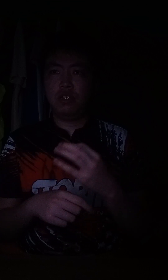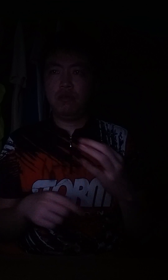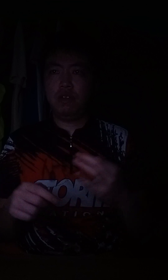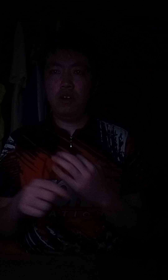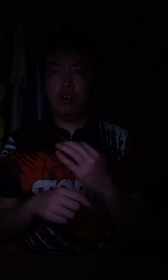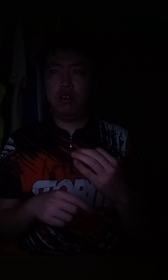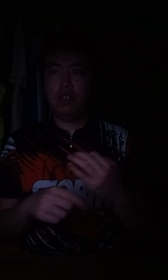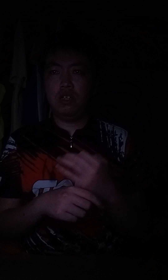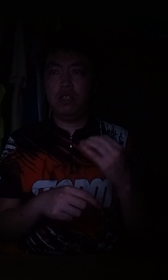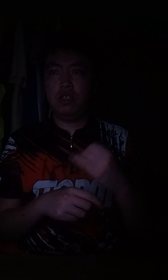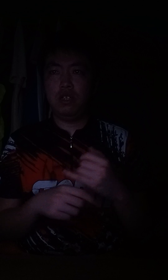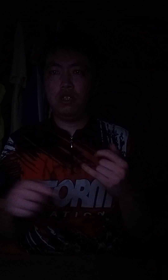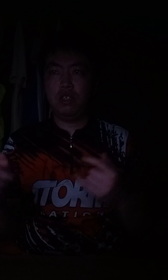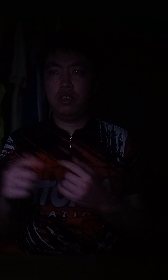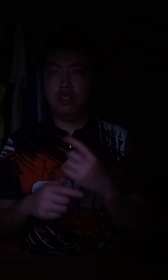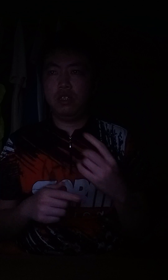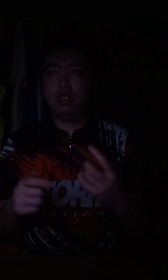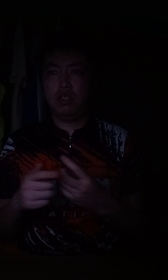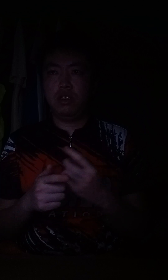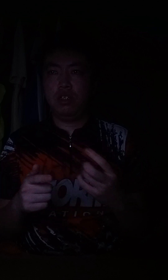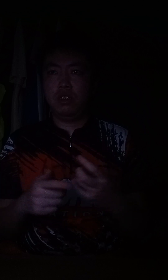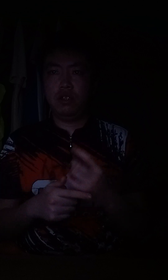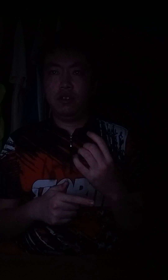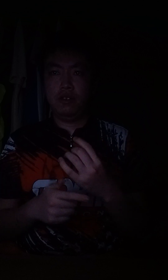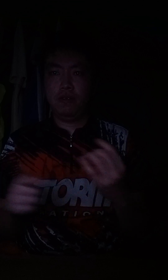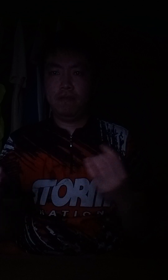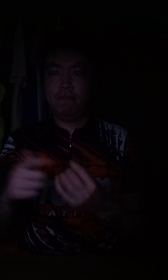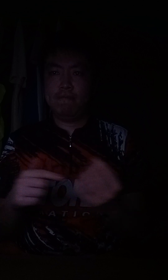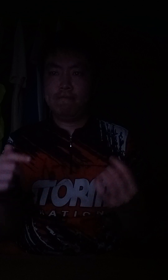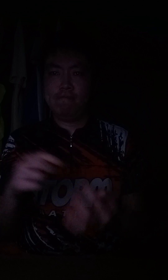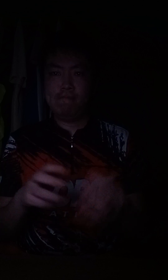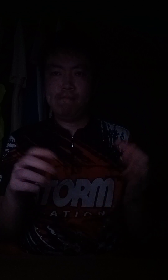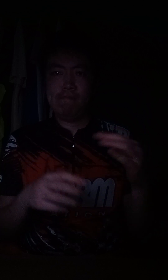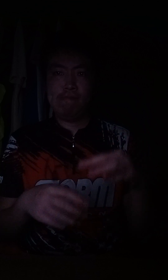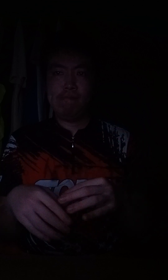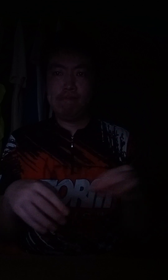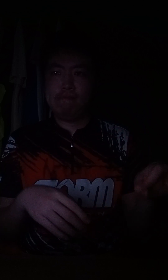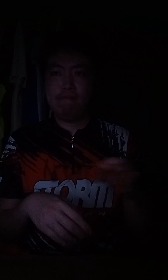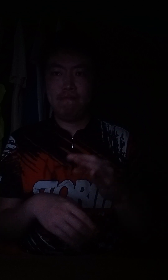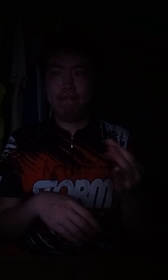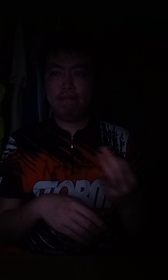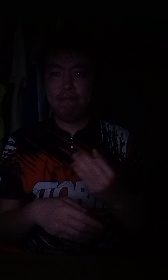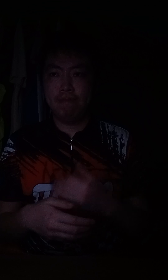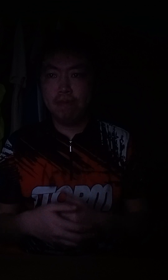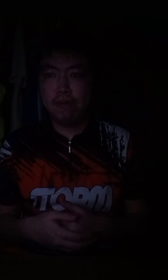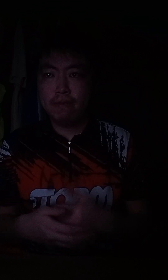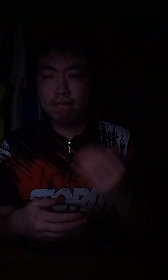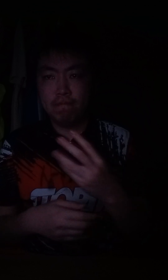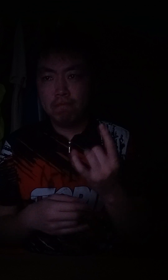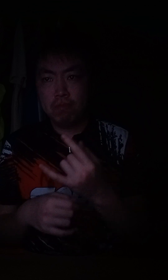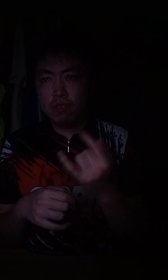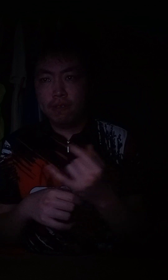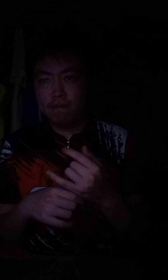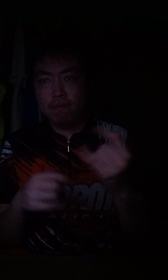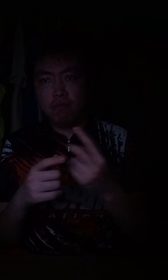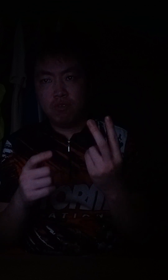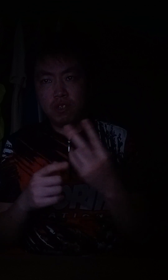오던 18톤 화물차와 부딪힌 뒤 비탈길 아래로 떨어졌습니다. 버스에는 50대 운전자를 포함해 23명이 타고